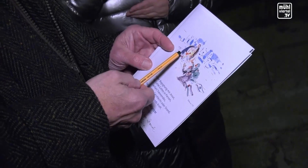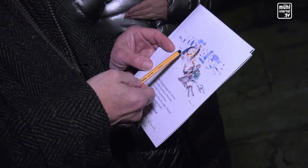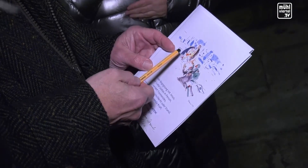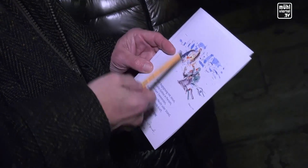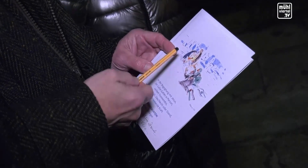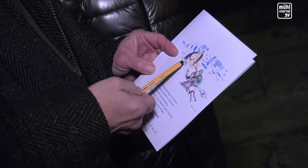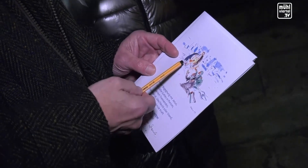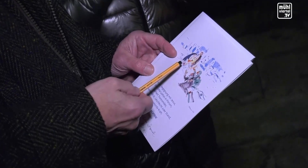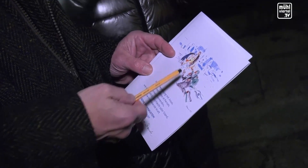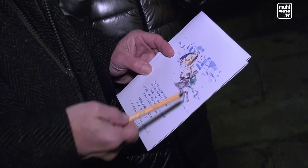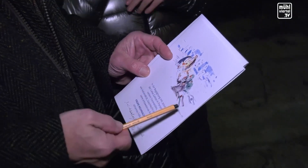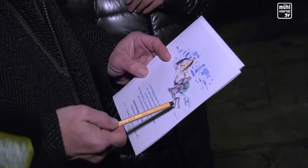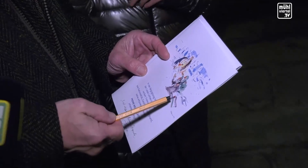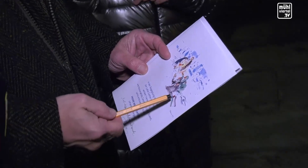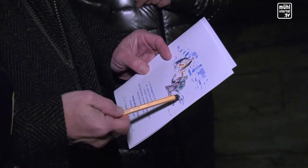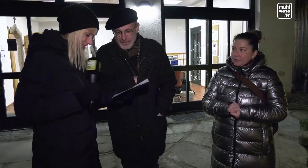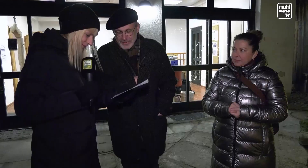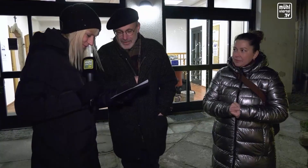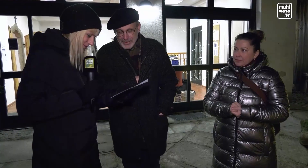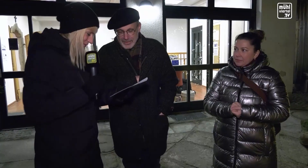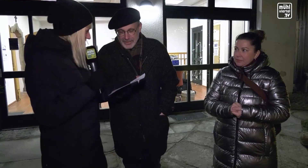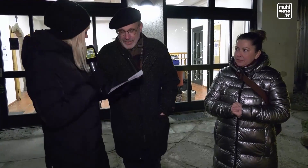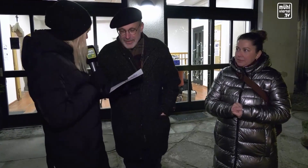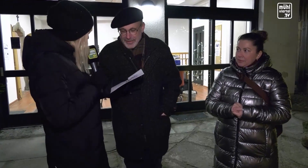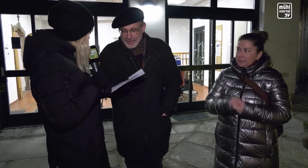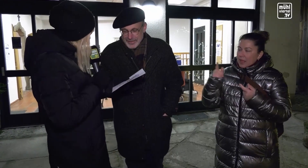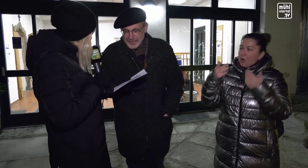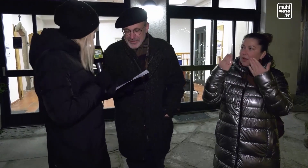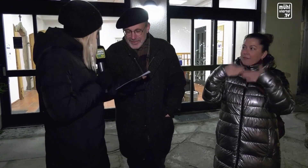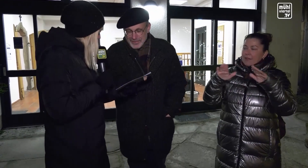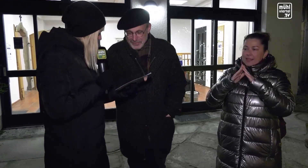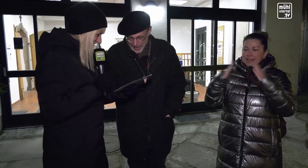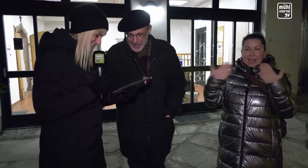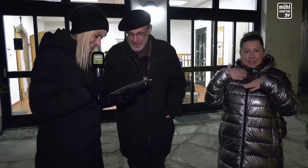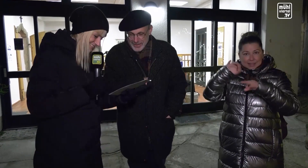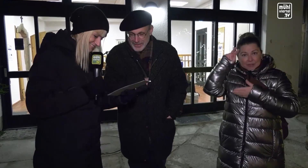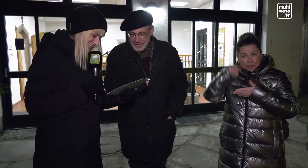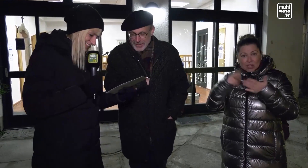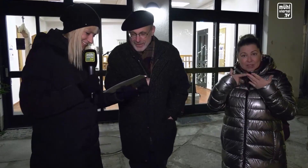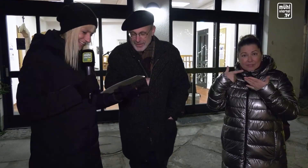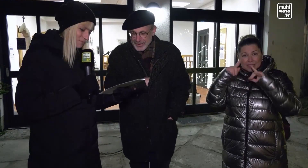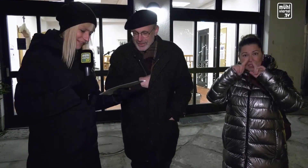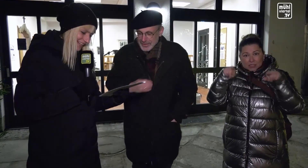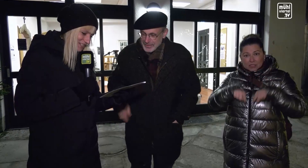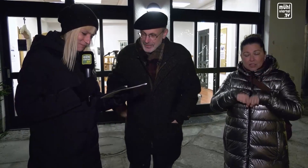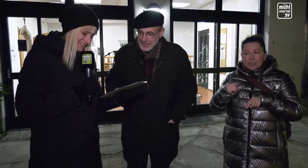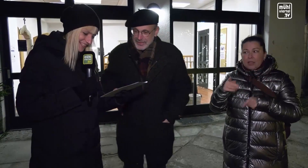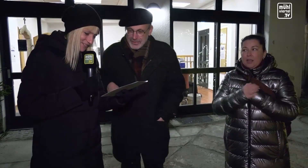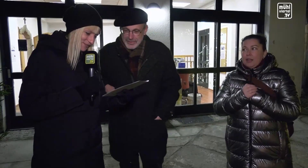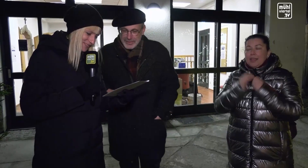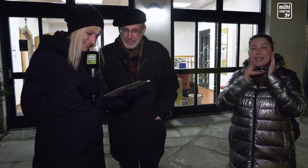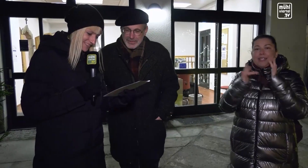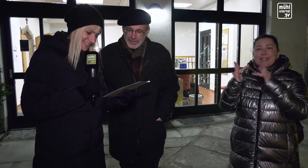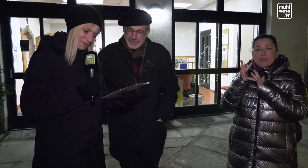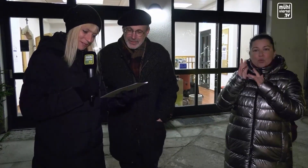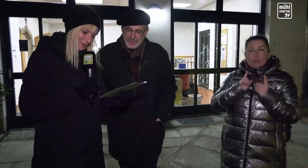die heurige Weihnachtskarte überlegt hat. Und da steht oben auf der Weihnachtskarte, darf ich das vorlesen? Freilich. In der Begegnung mit